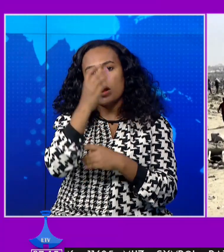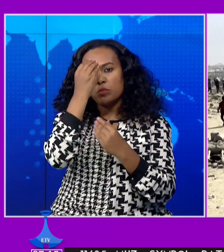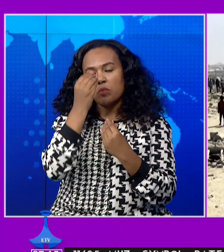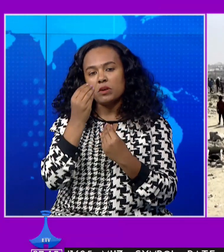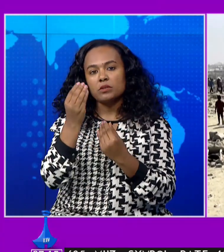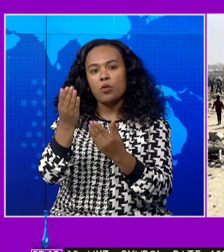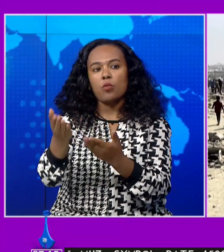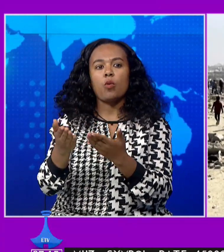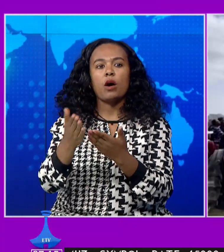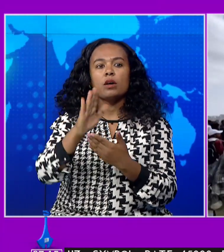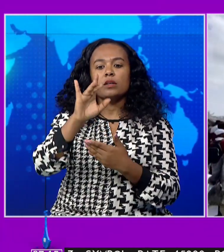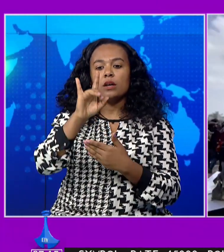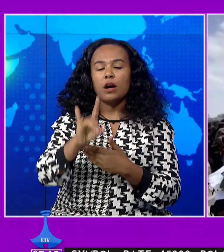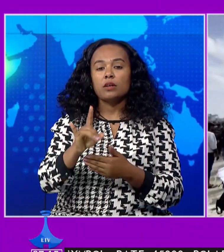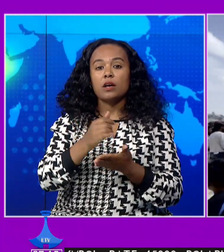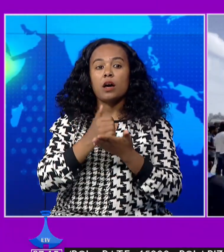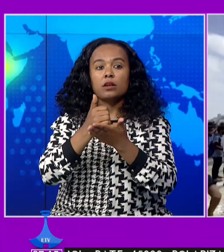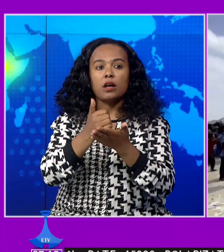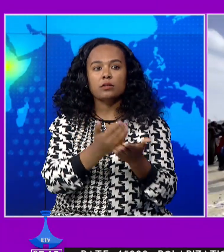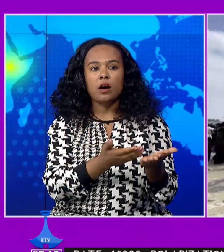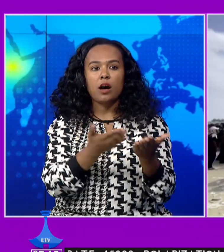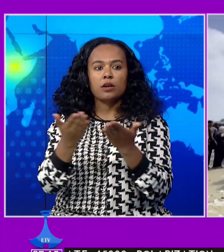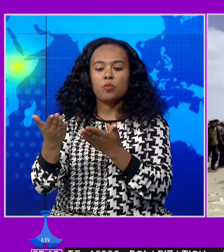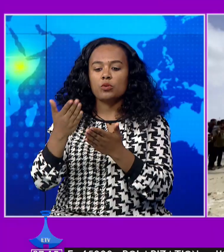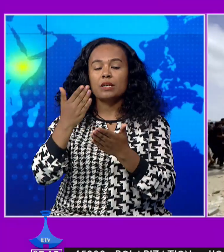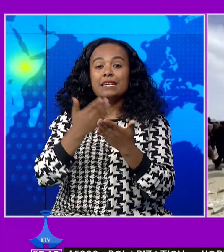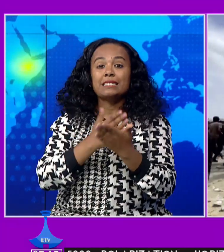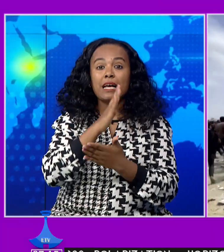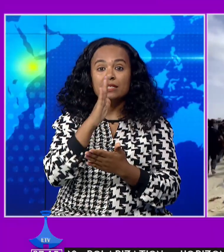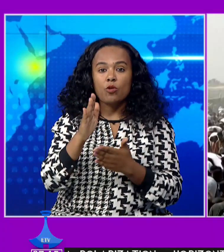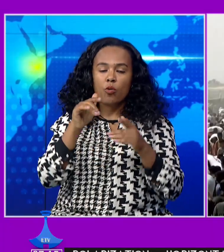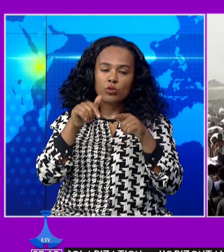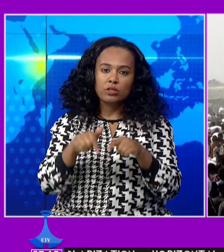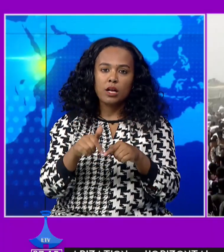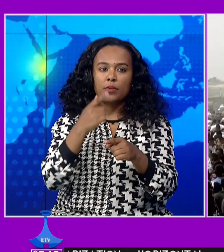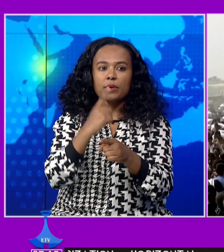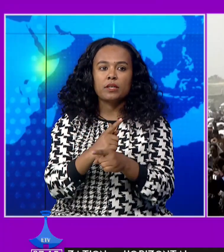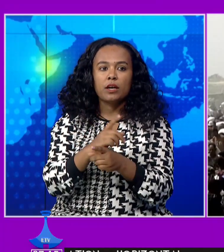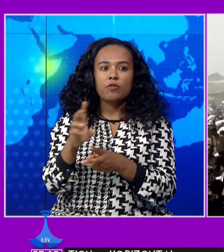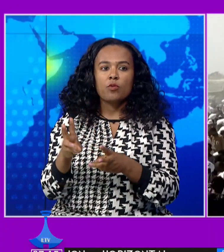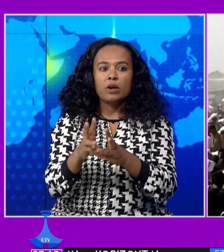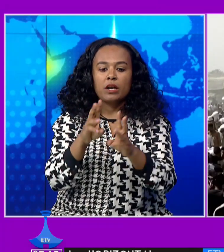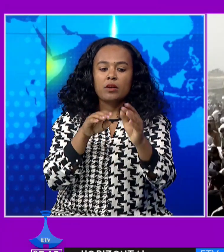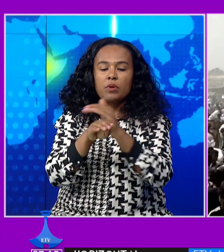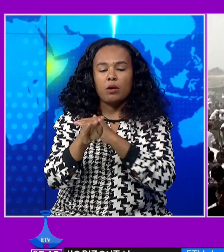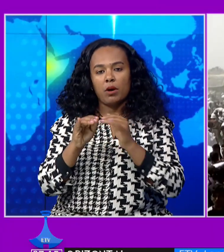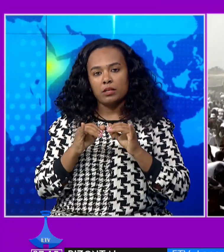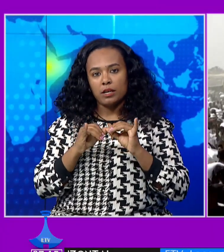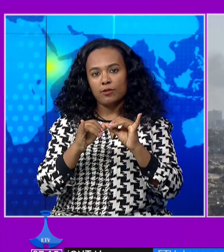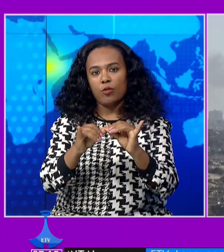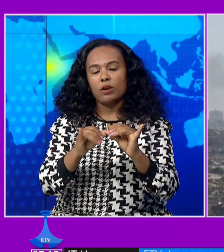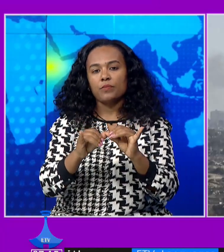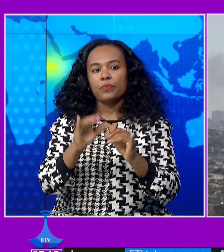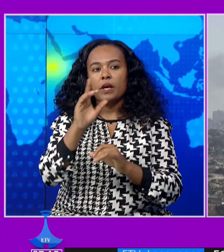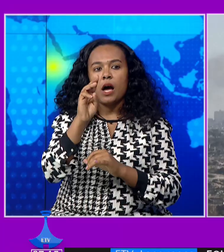በማስታወቋ የጋዛ እርዳታ አቅርቦት ሳይስተጓጎል ዛሬም በተገቢው መንገድ መግባት ቀጥሏል።